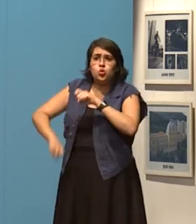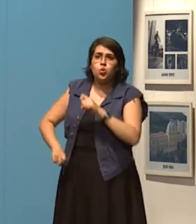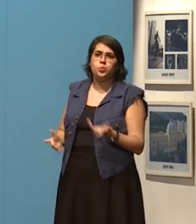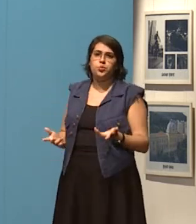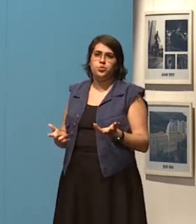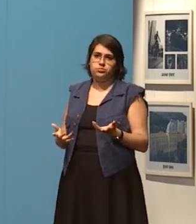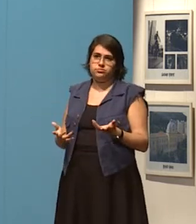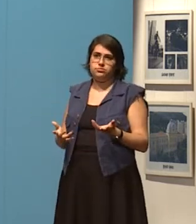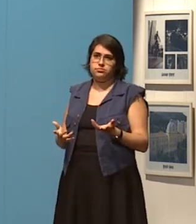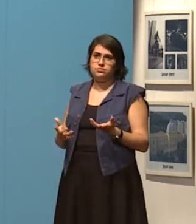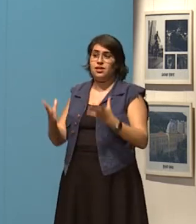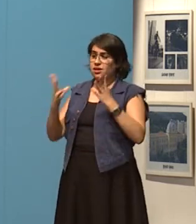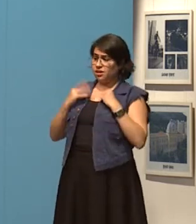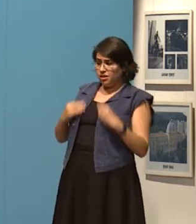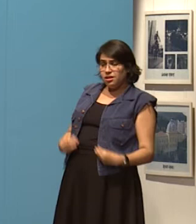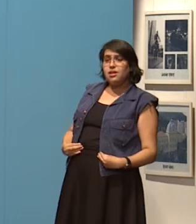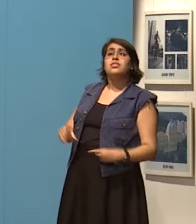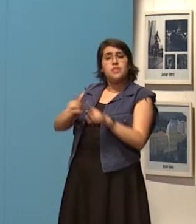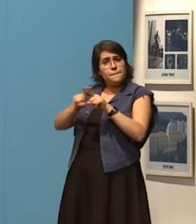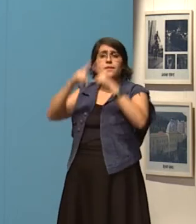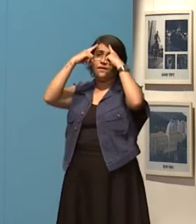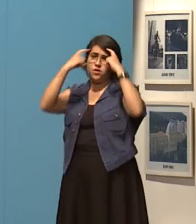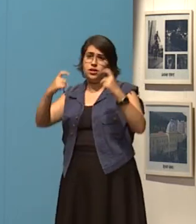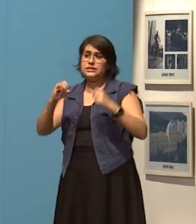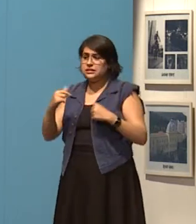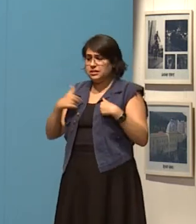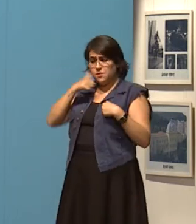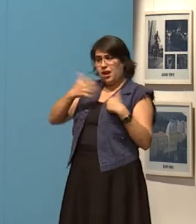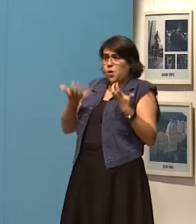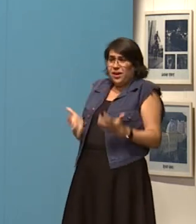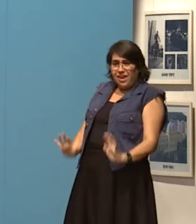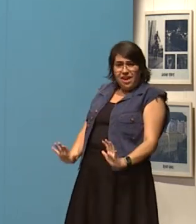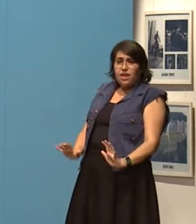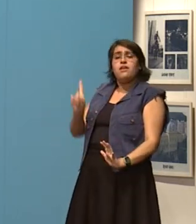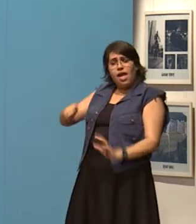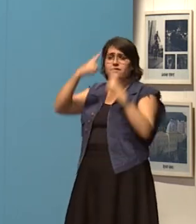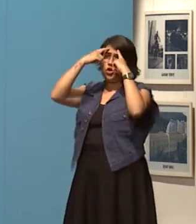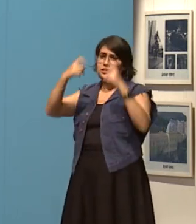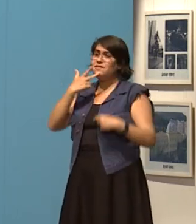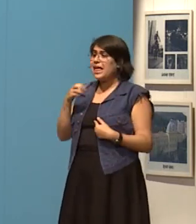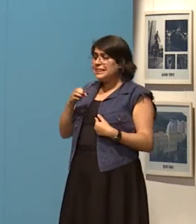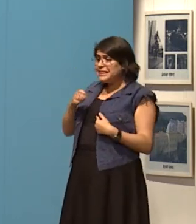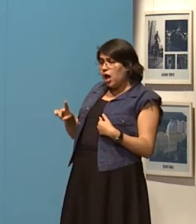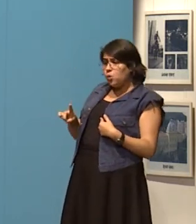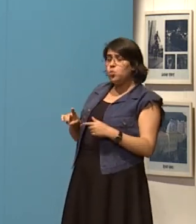A palavra já mostra que é violência sexual. Se a mulher, ela